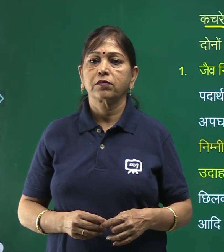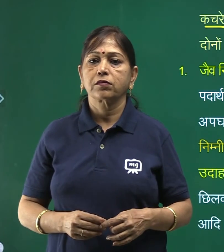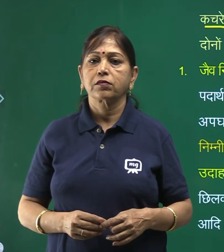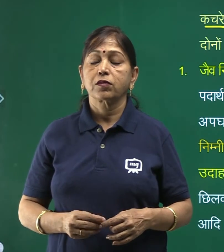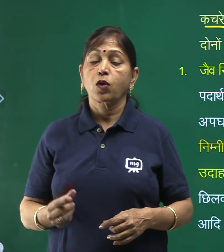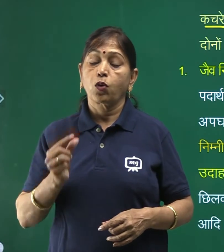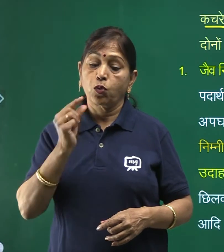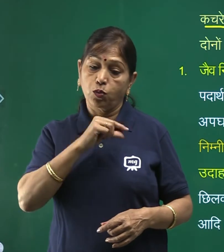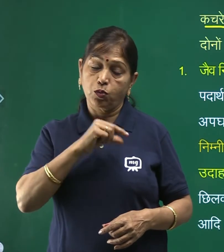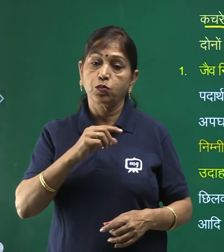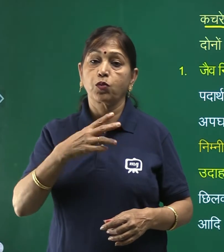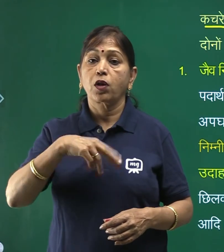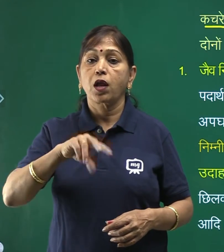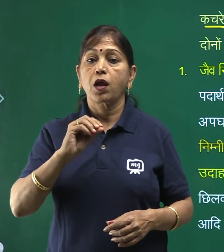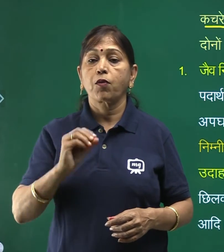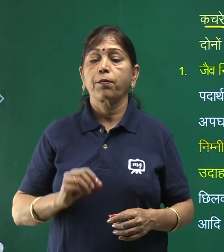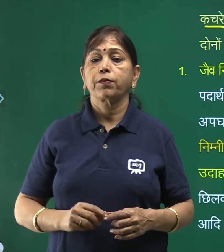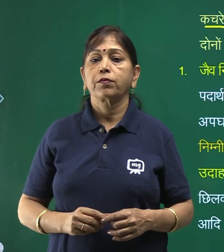उपयोगी एवं